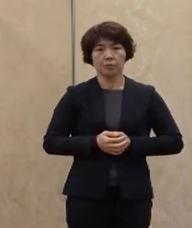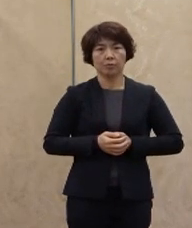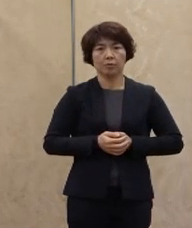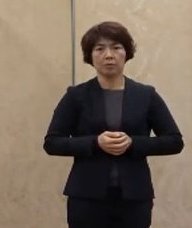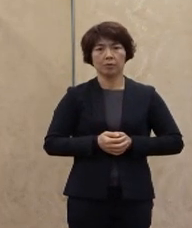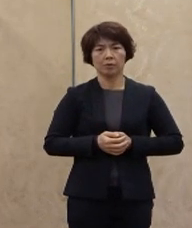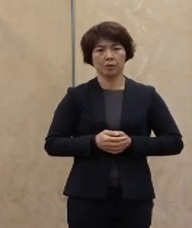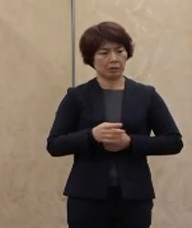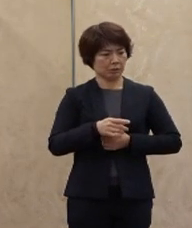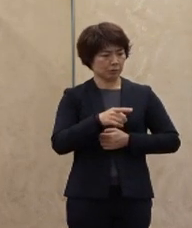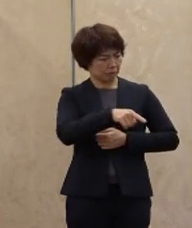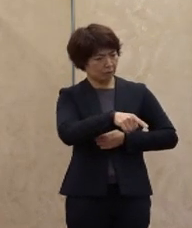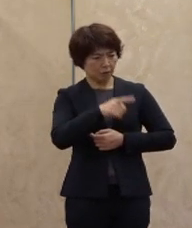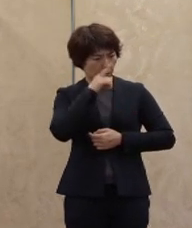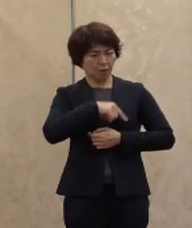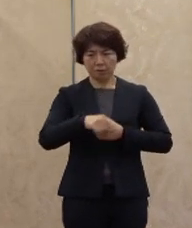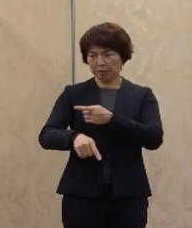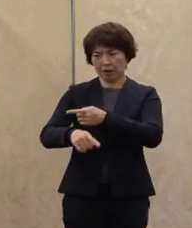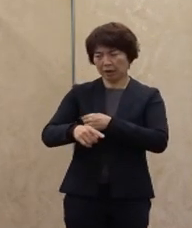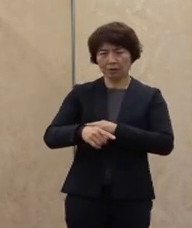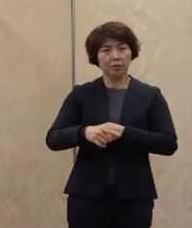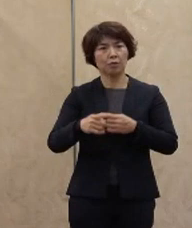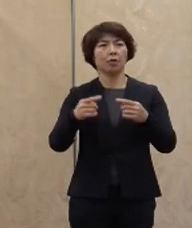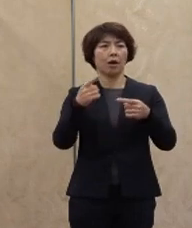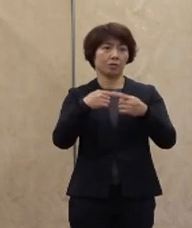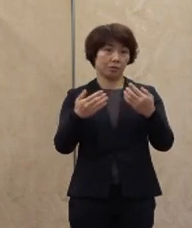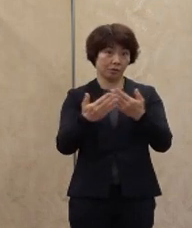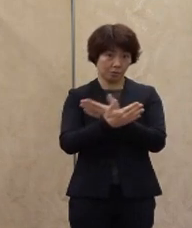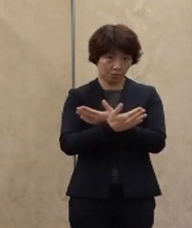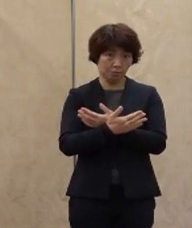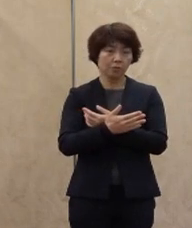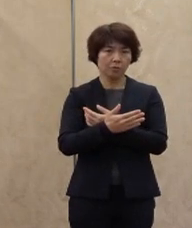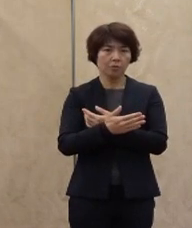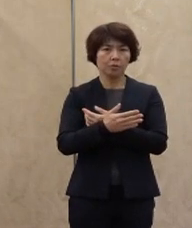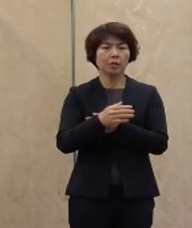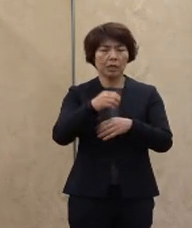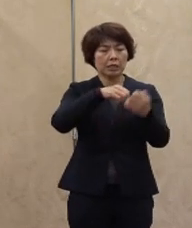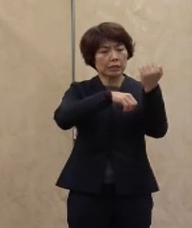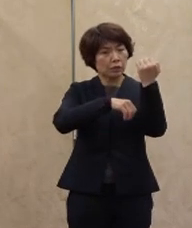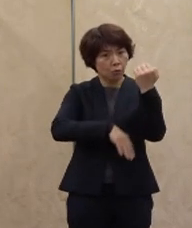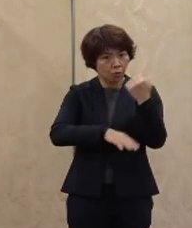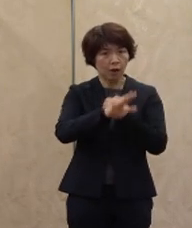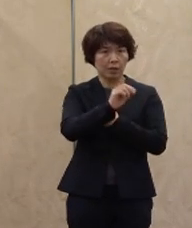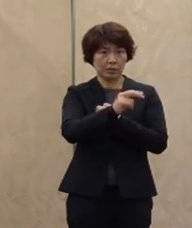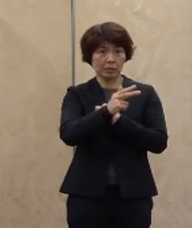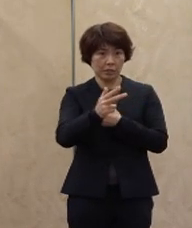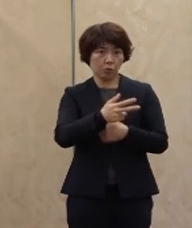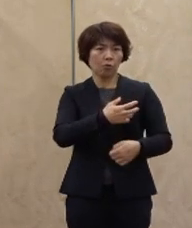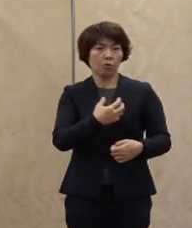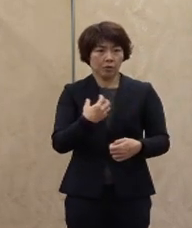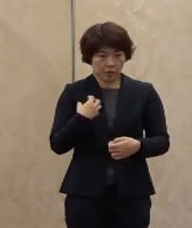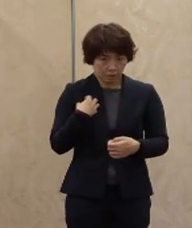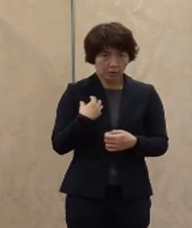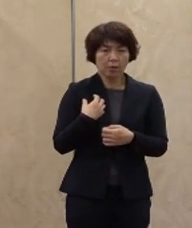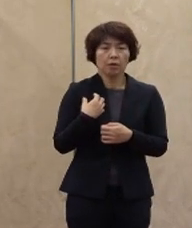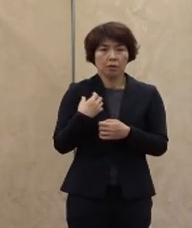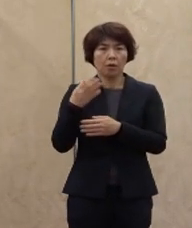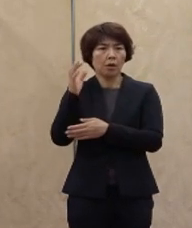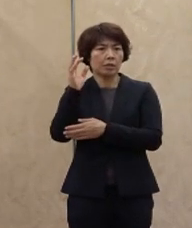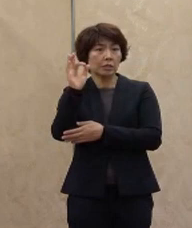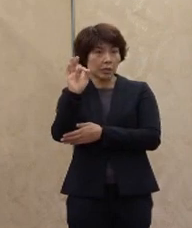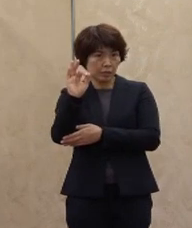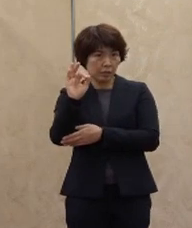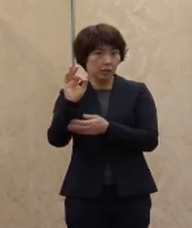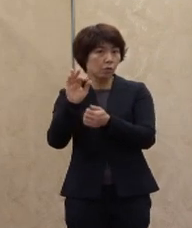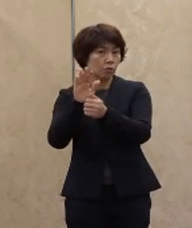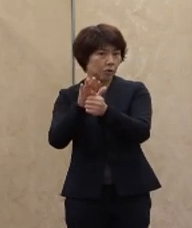なんかどっちが悪いんだみたいな感じの論調になっちゃうけど、基本的にもう知事の責任だと。ただその代わり財政的な支援はこれしっか